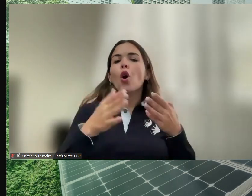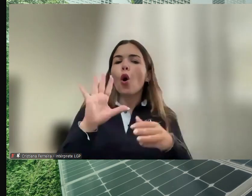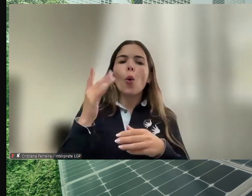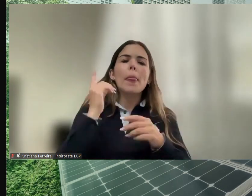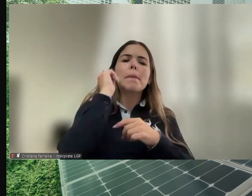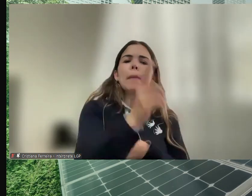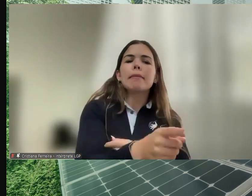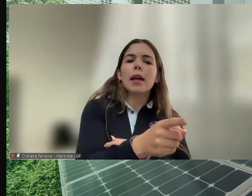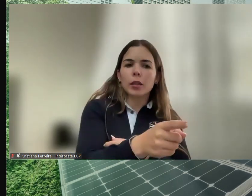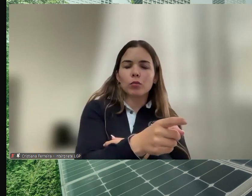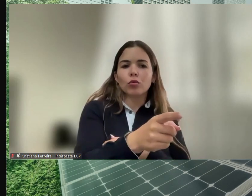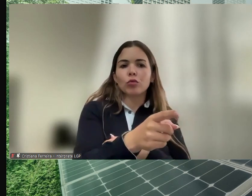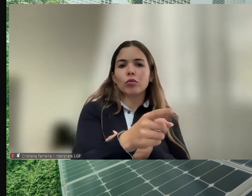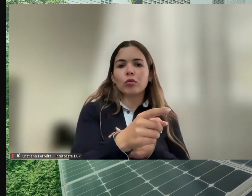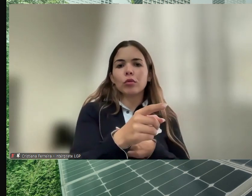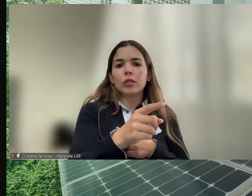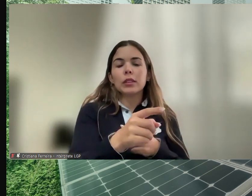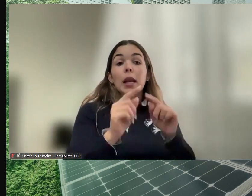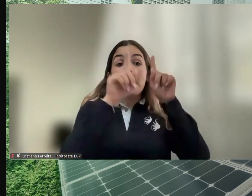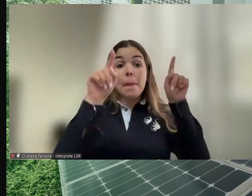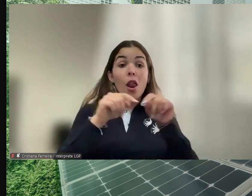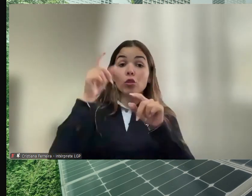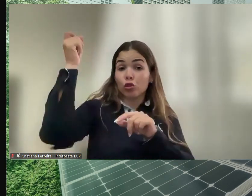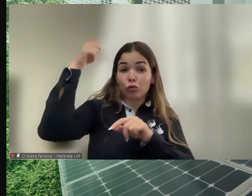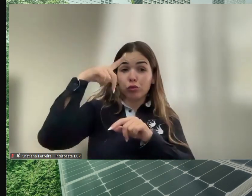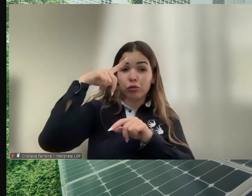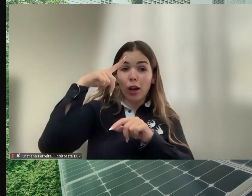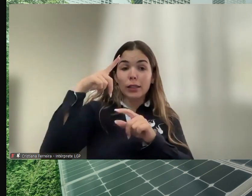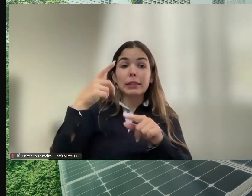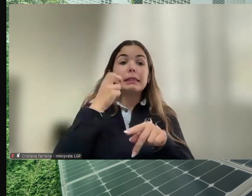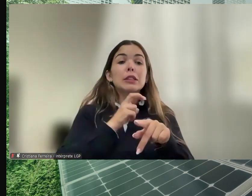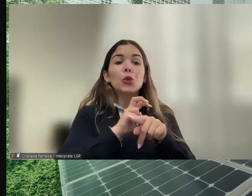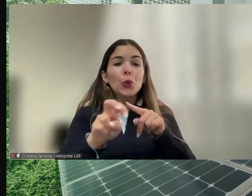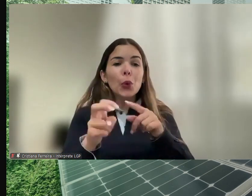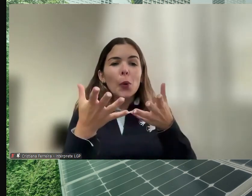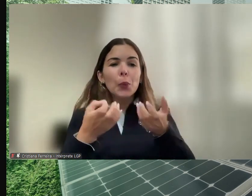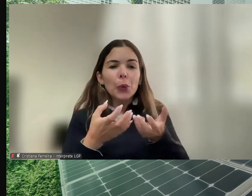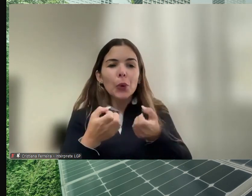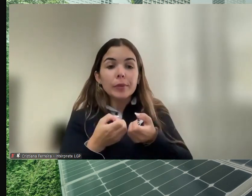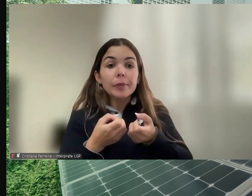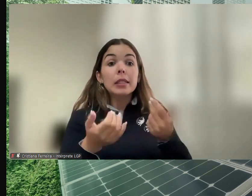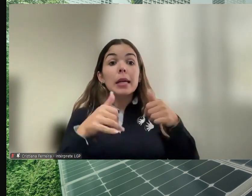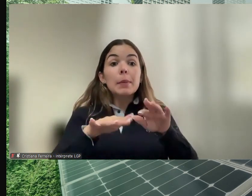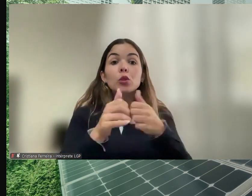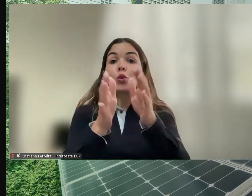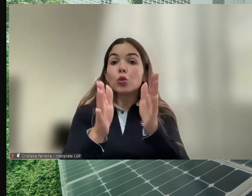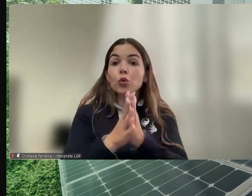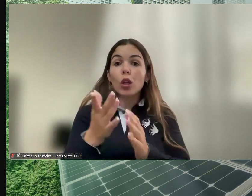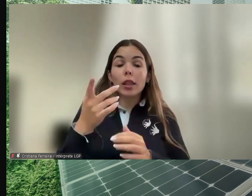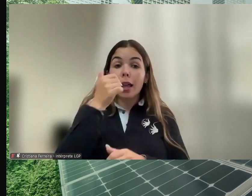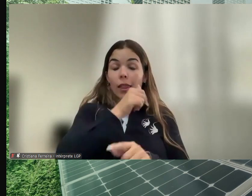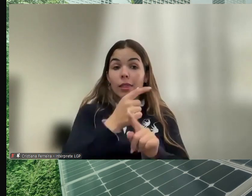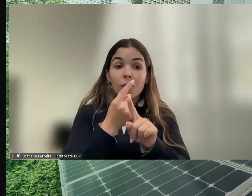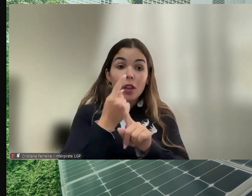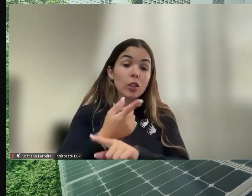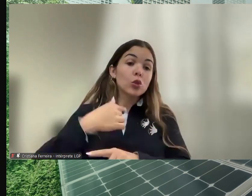pôr os painéis para poupar energia, mas todas as nossas atividades acabam por contribuir,